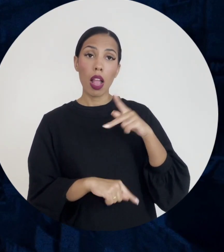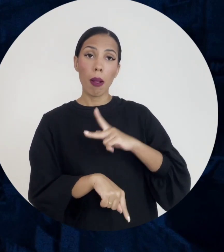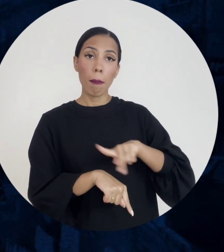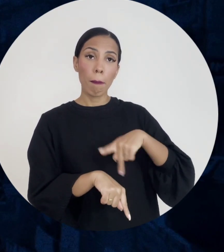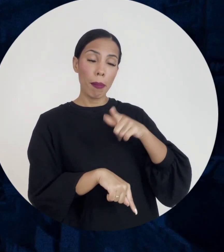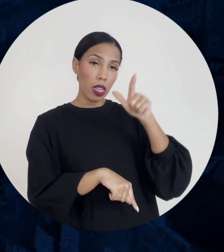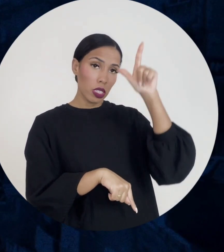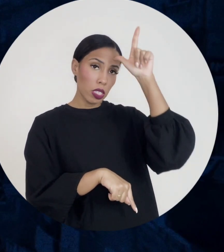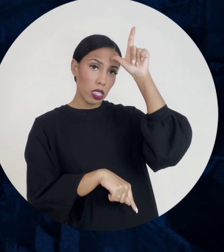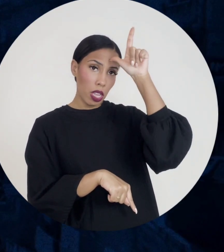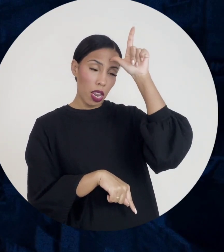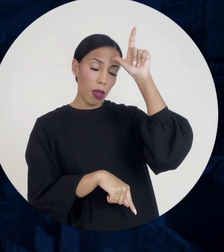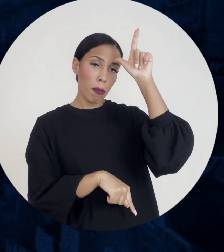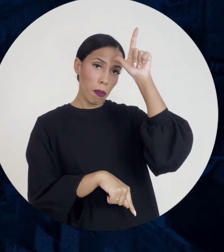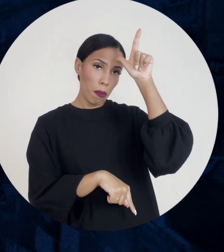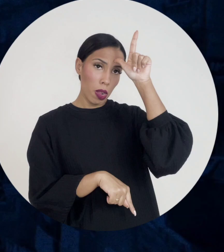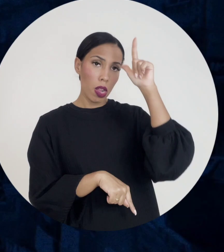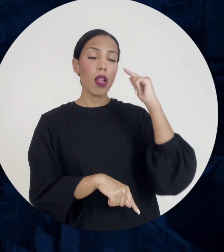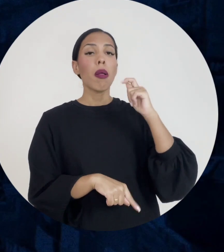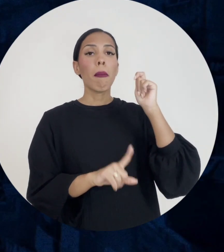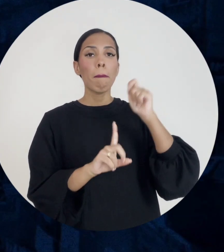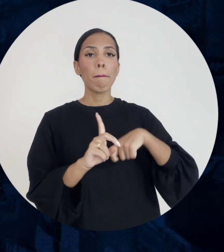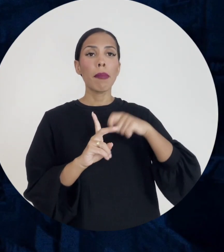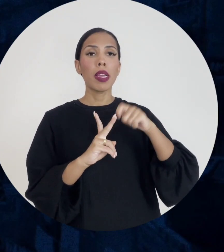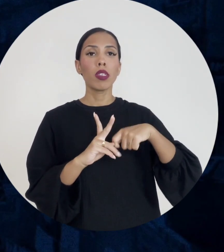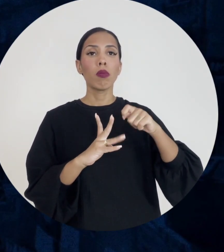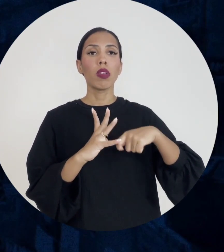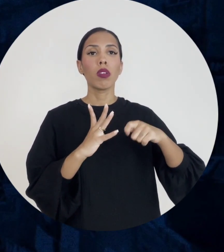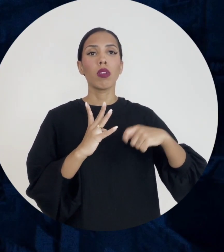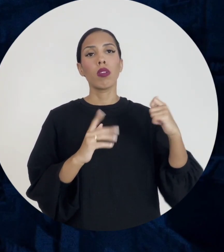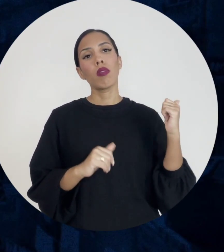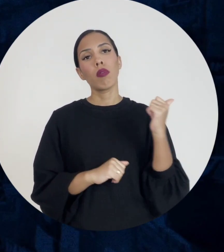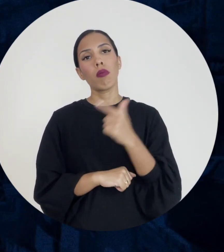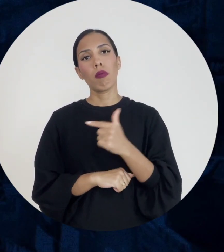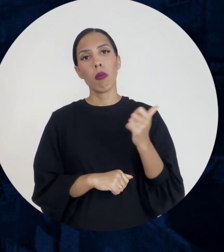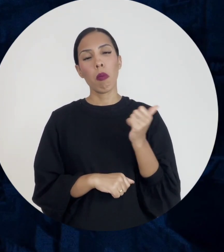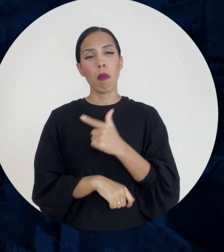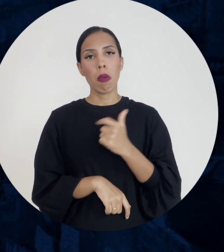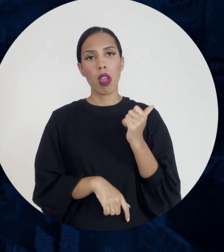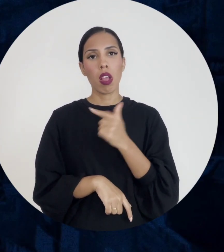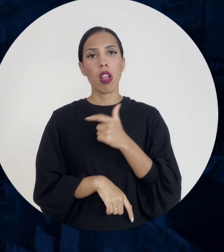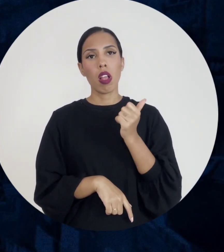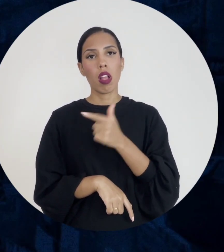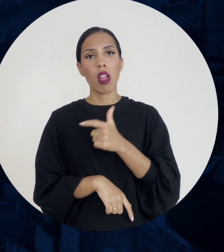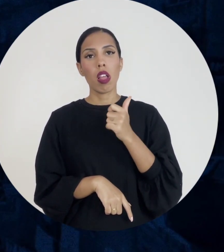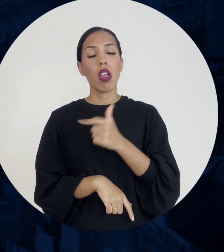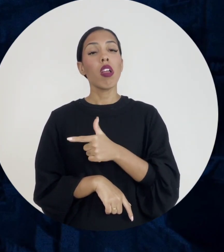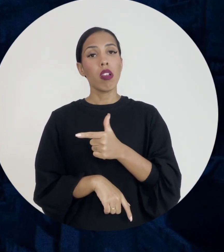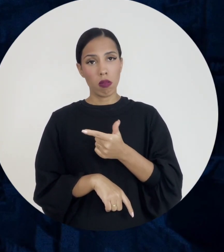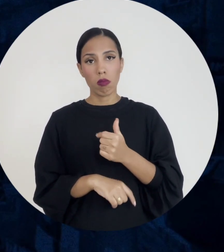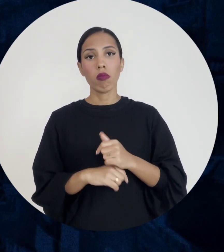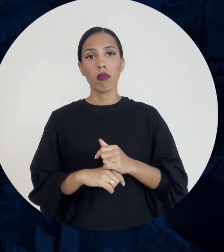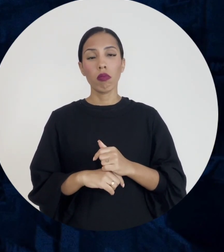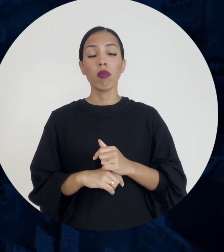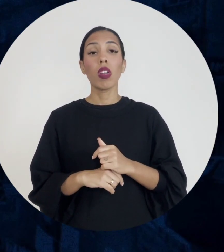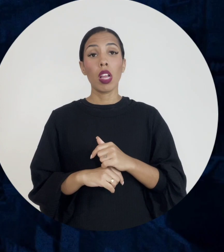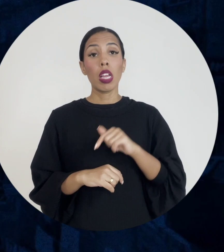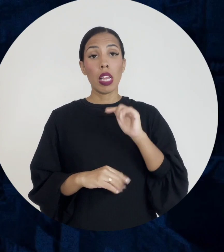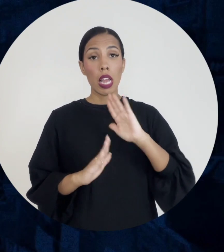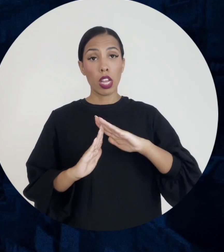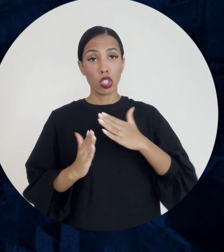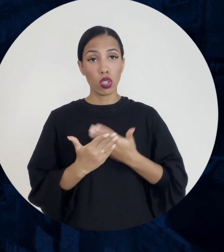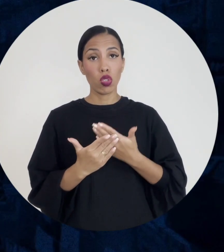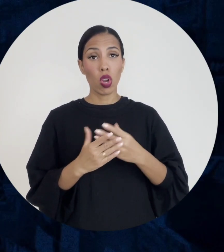aí eles davam ajuda de custo todo mês para a gente, né? E a ASPA cedia o lanche.